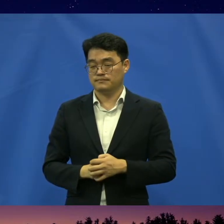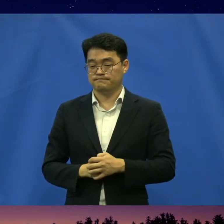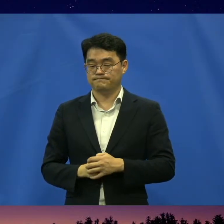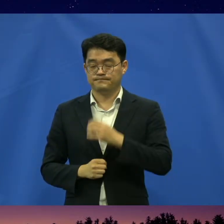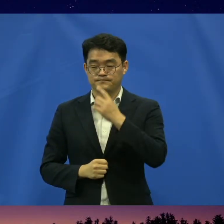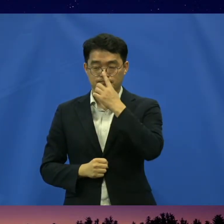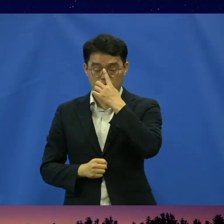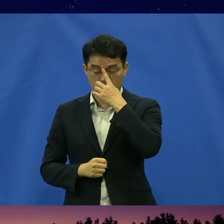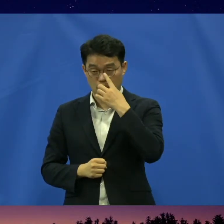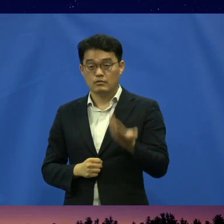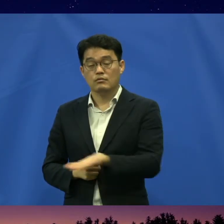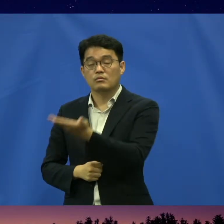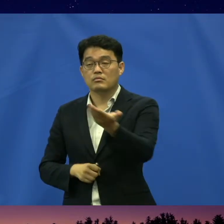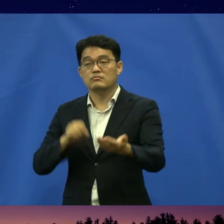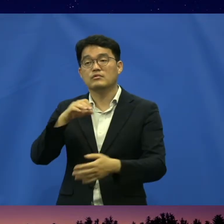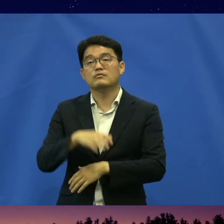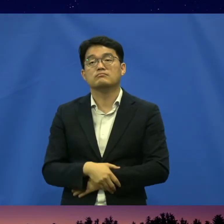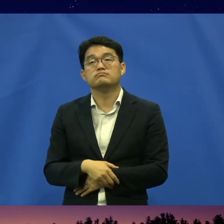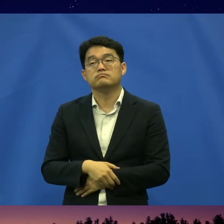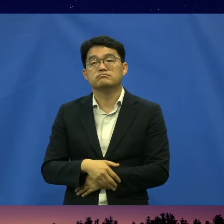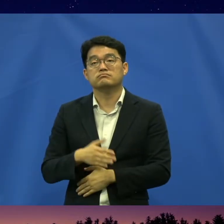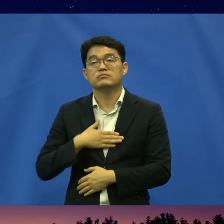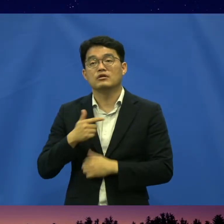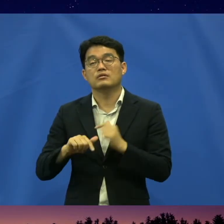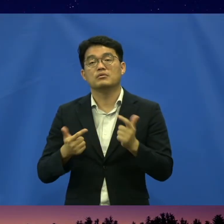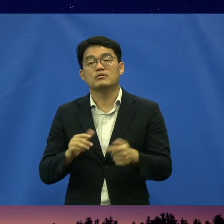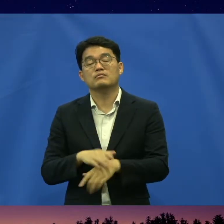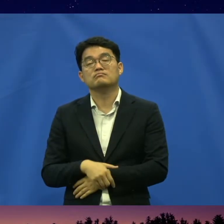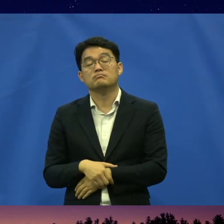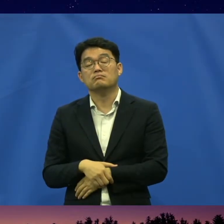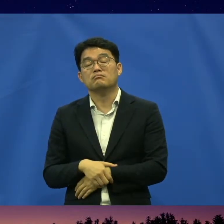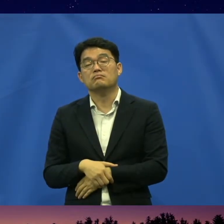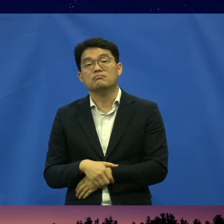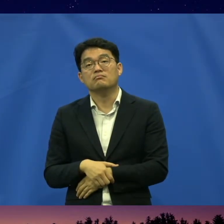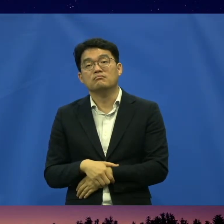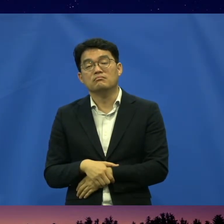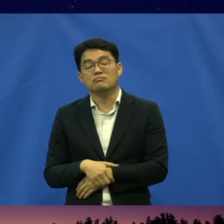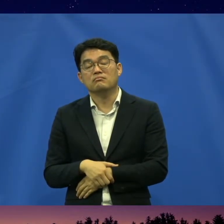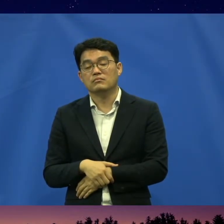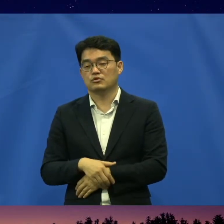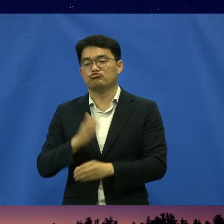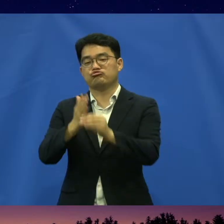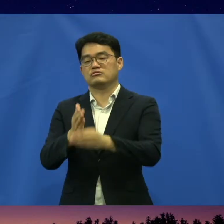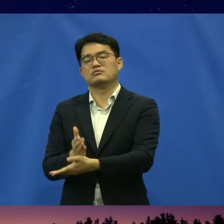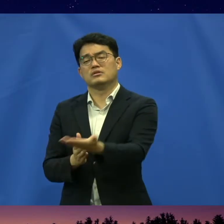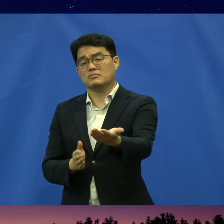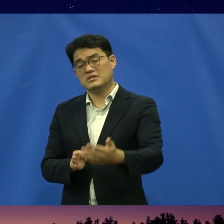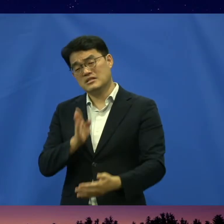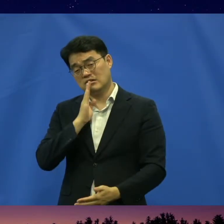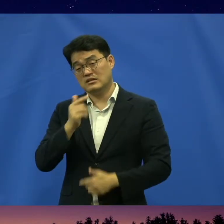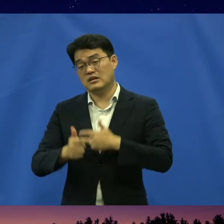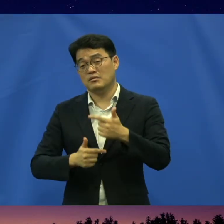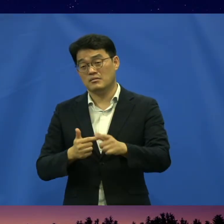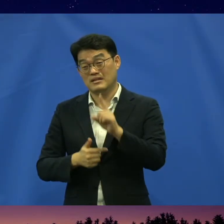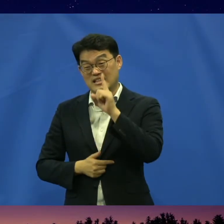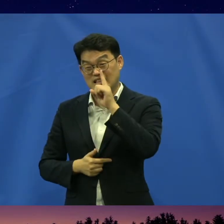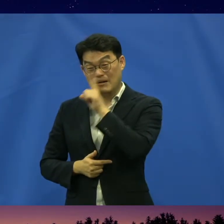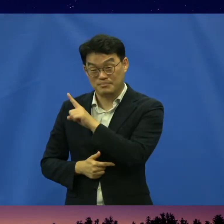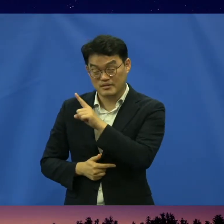당사자가 아니니까 전혀 지금 분위기가 와닿지 않는 분위기인데, 악플로 고생 한번 해보도